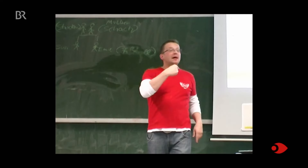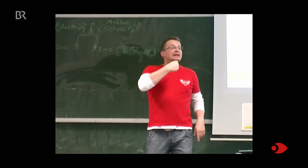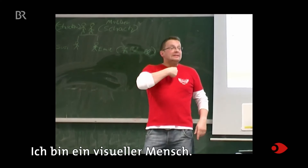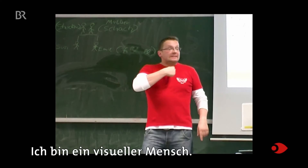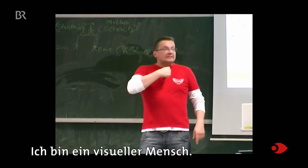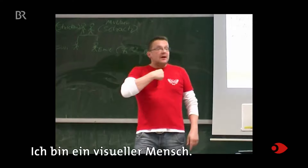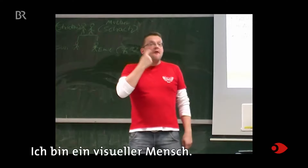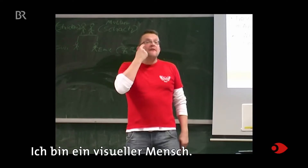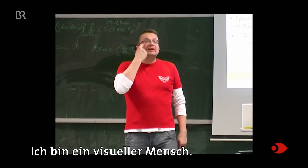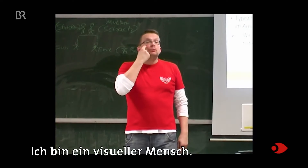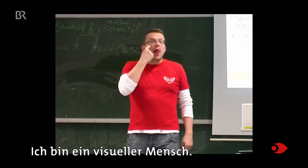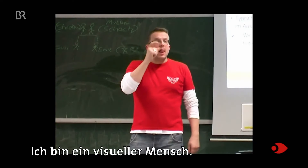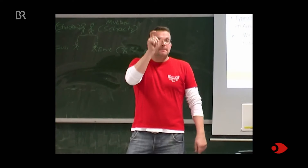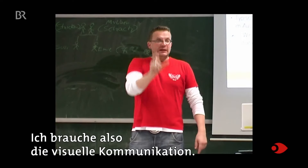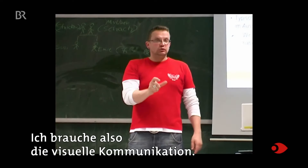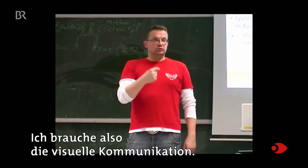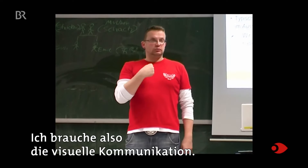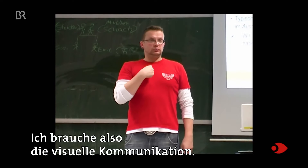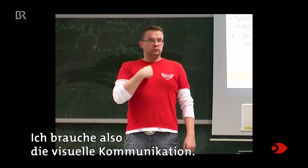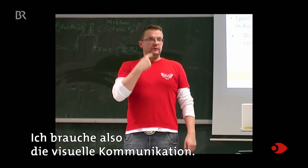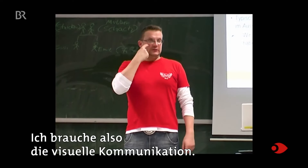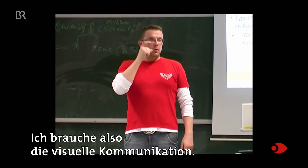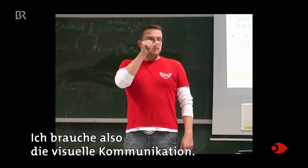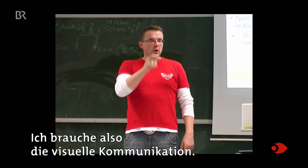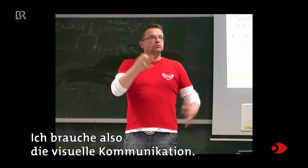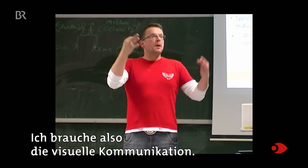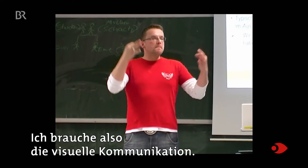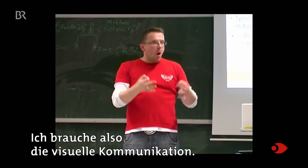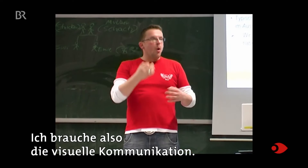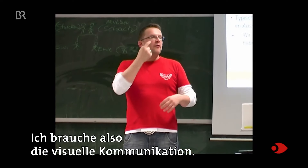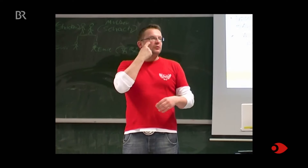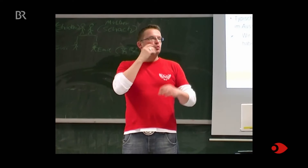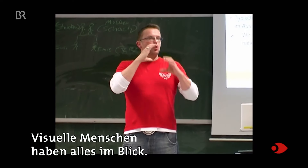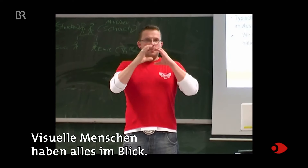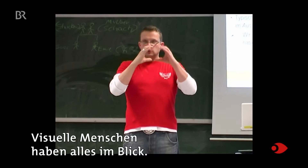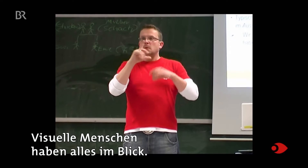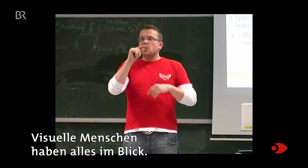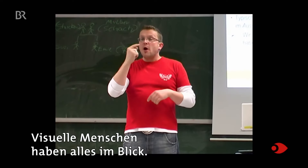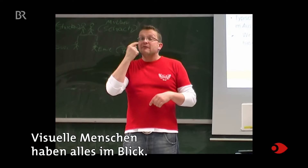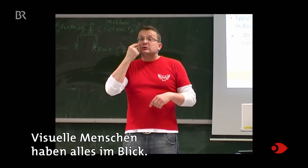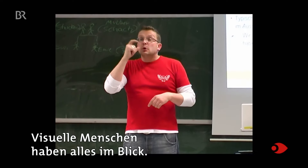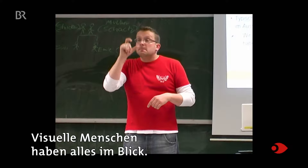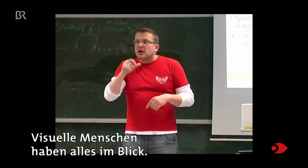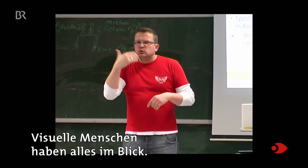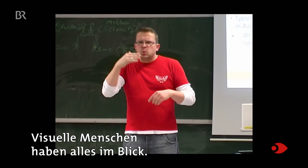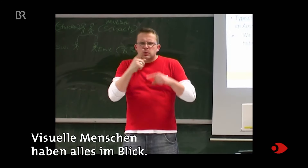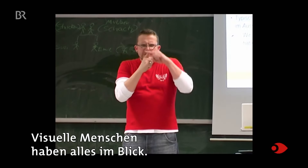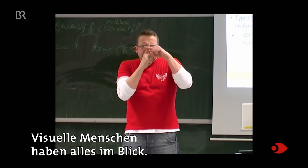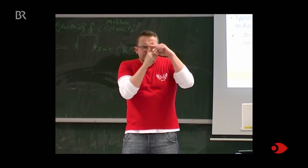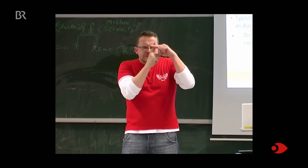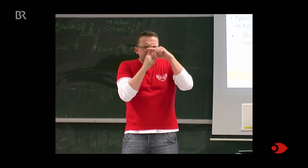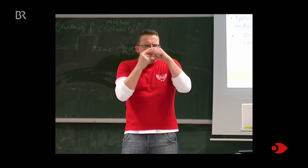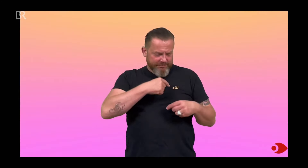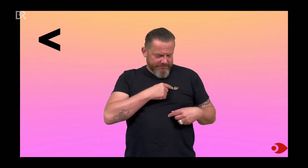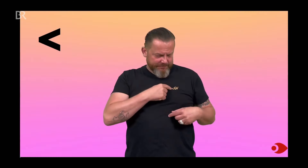Ich bin ein visueller Mensch. Ich brauche also die visuelle Kommunikation. Visuelle Menschen haben alles im Blick.